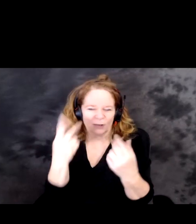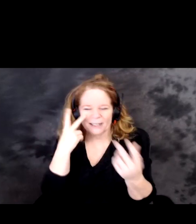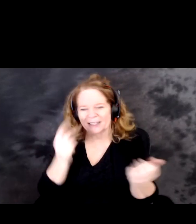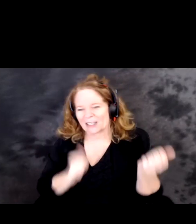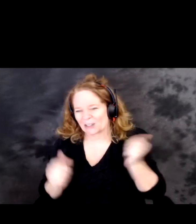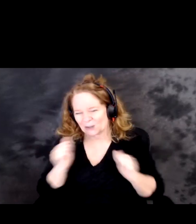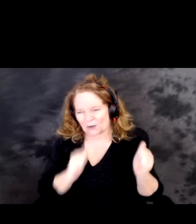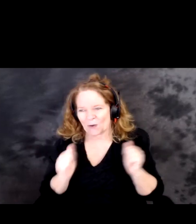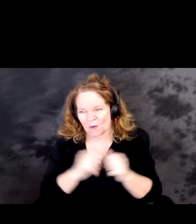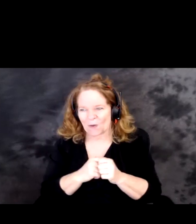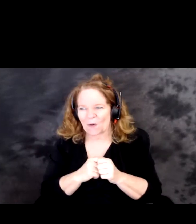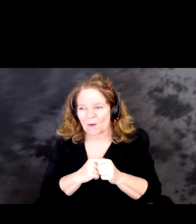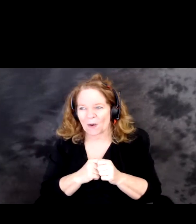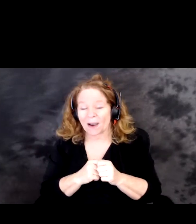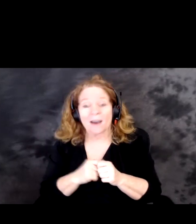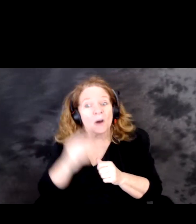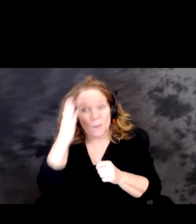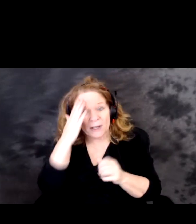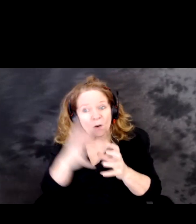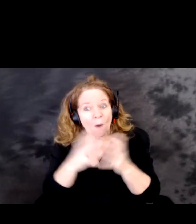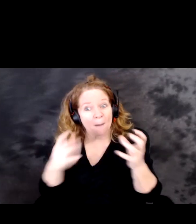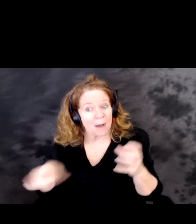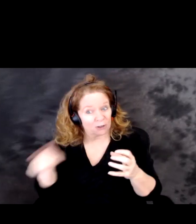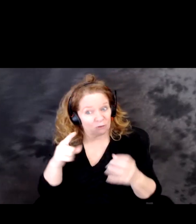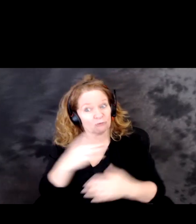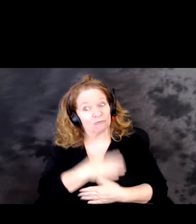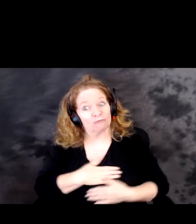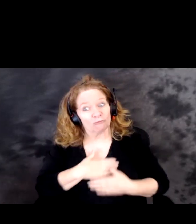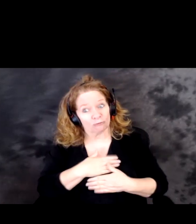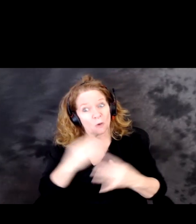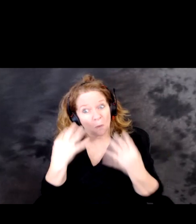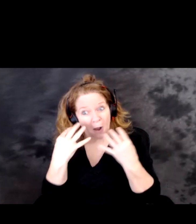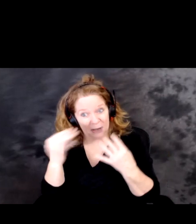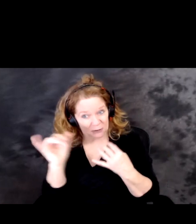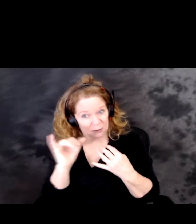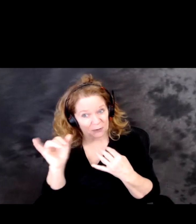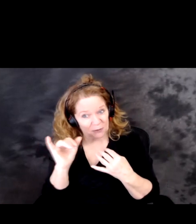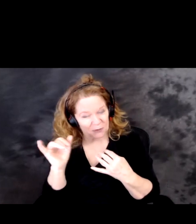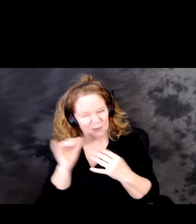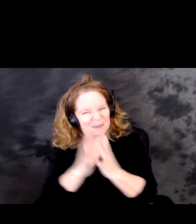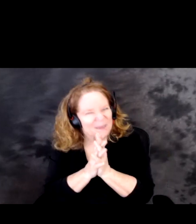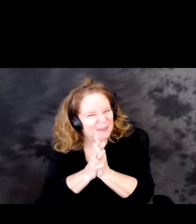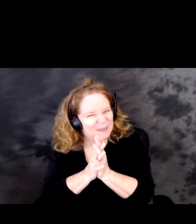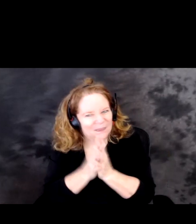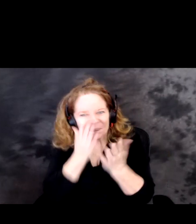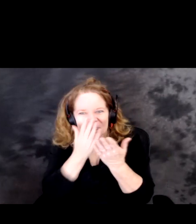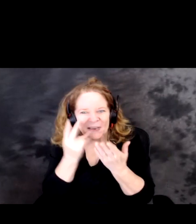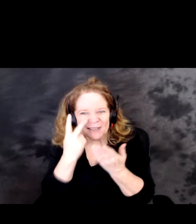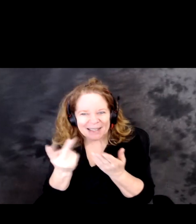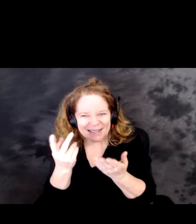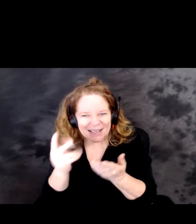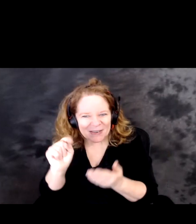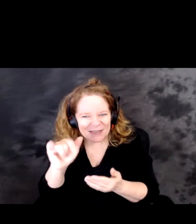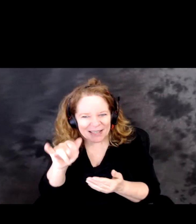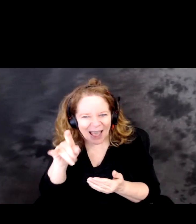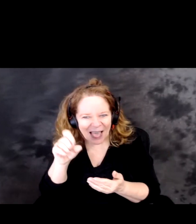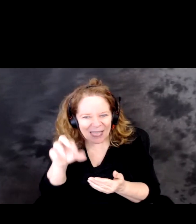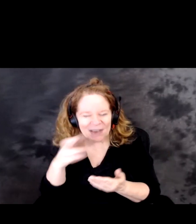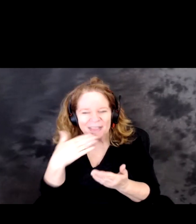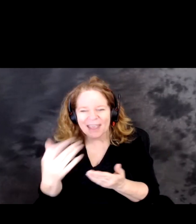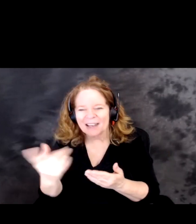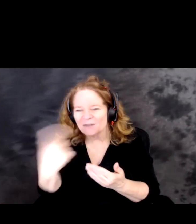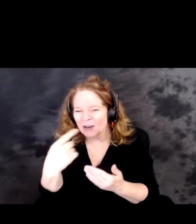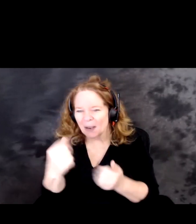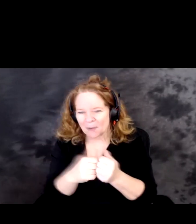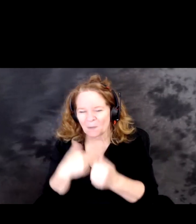encanta tenerte aquí en esta hora del cuento. Y sabemos que lo disfrutas bastante. Es tan lindo mirarte, Taylor.